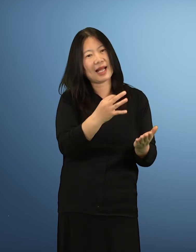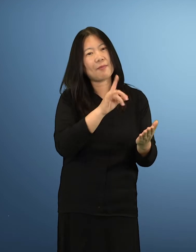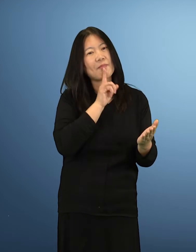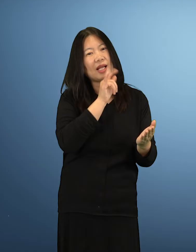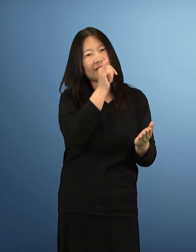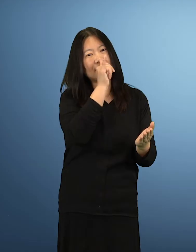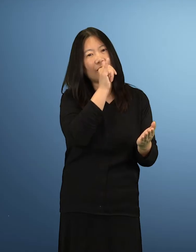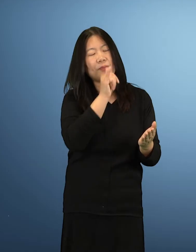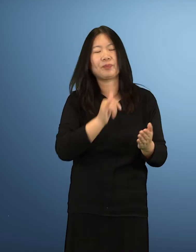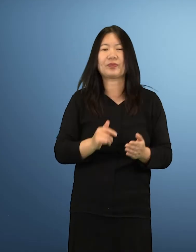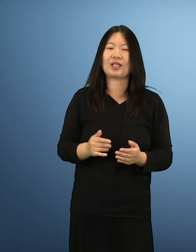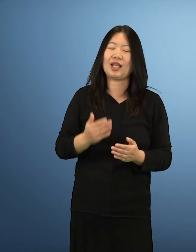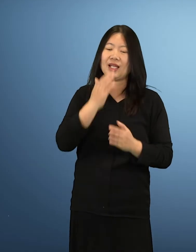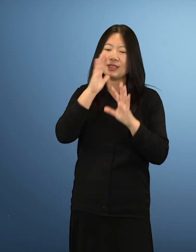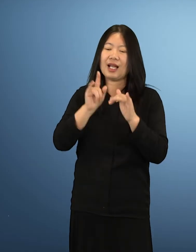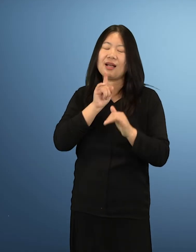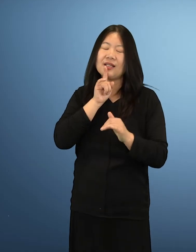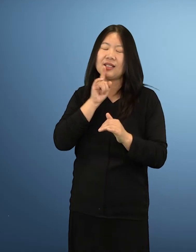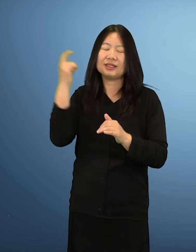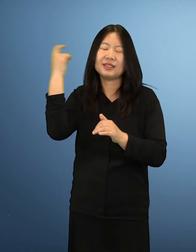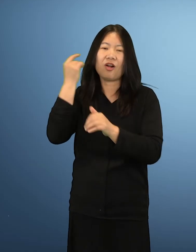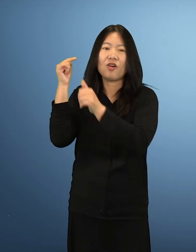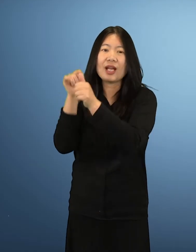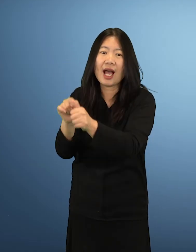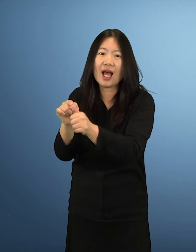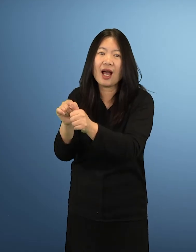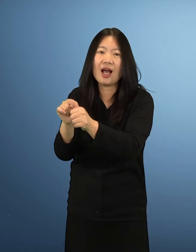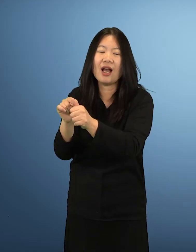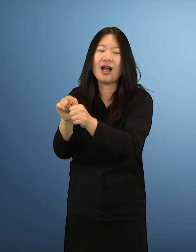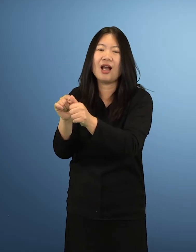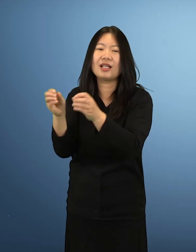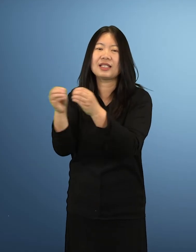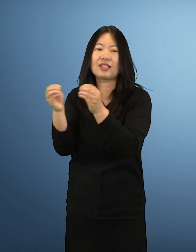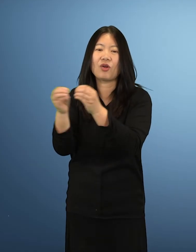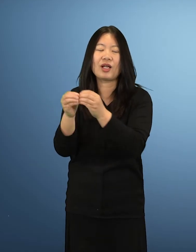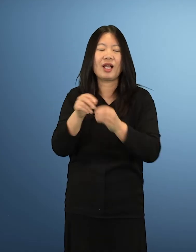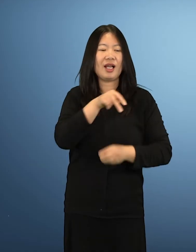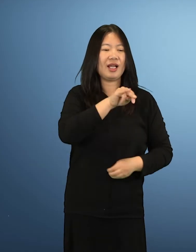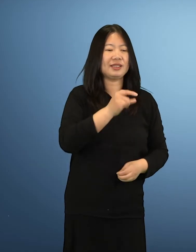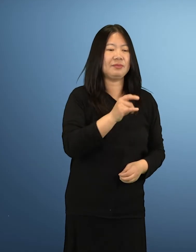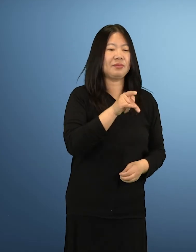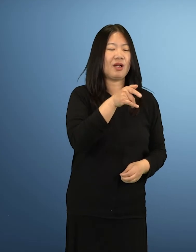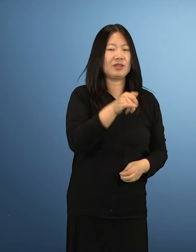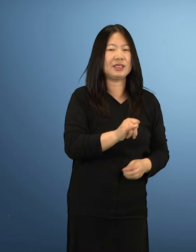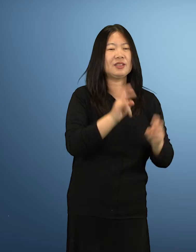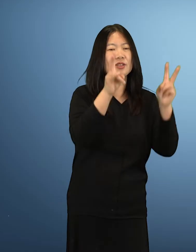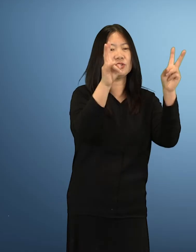말이 신명기의 주제어이기도 하잖아요. 자,